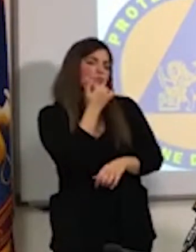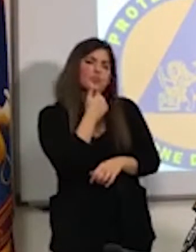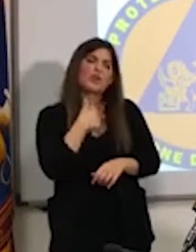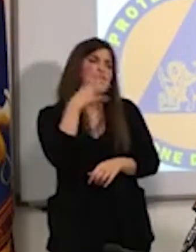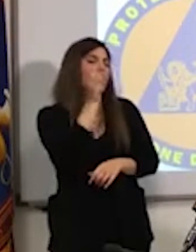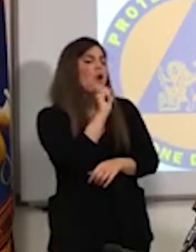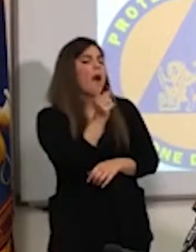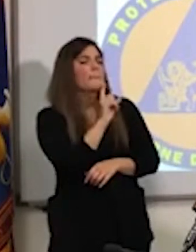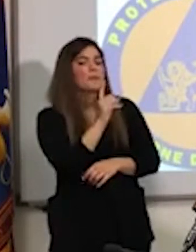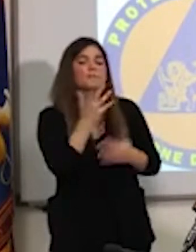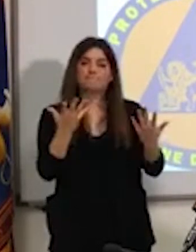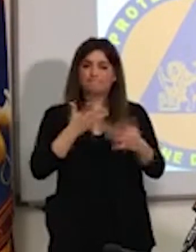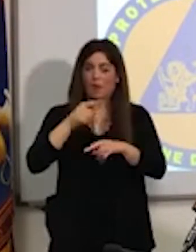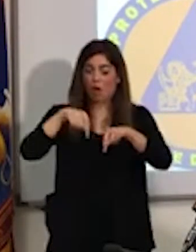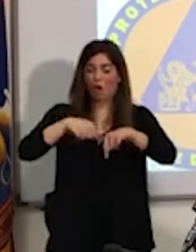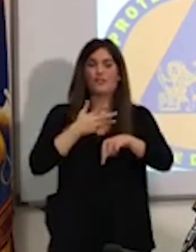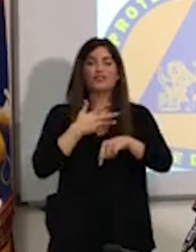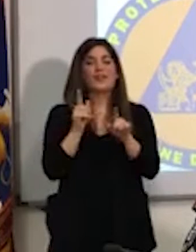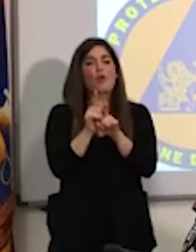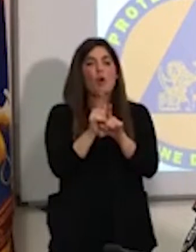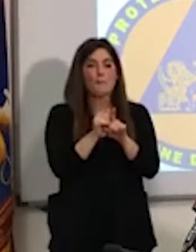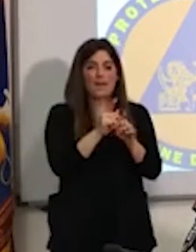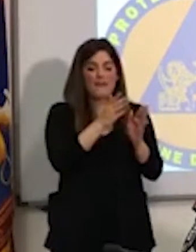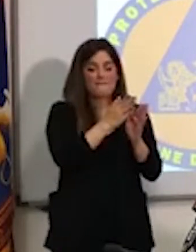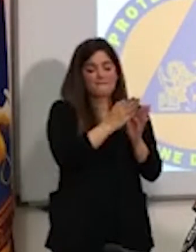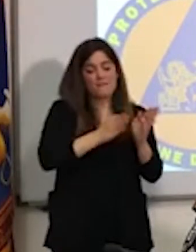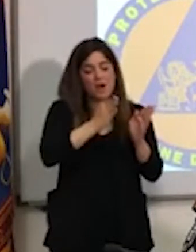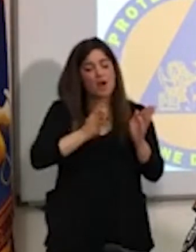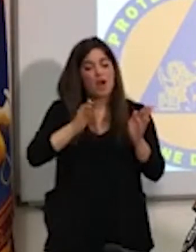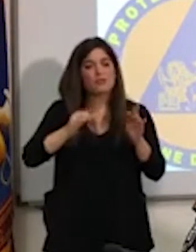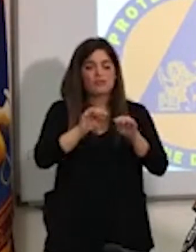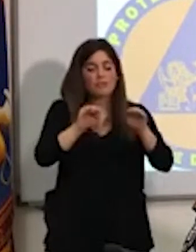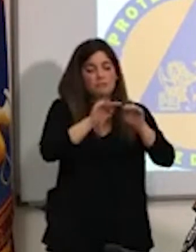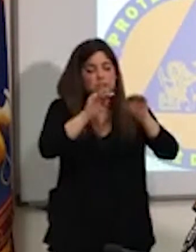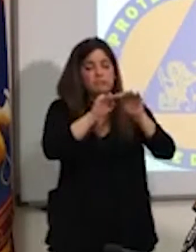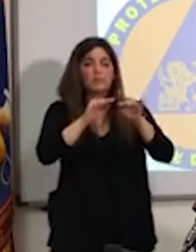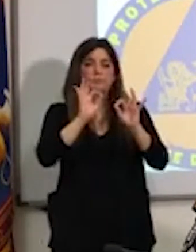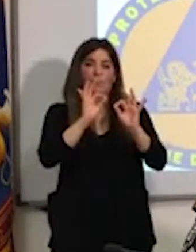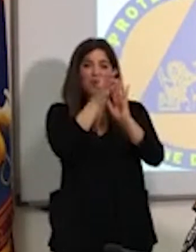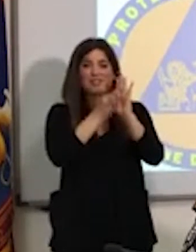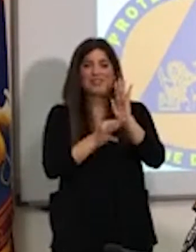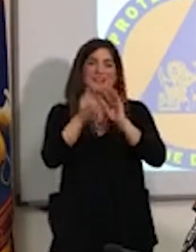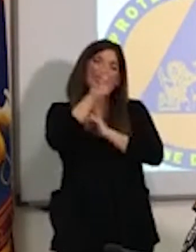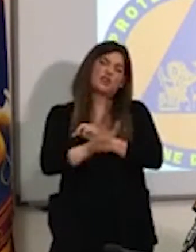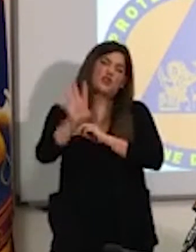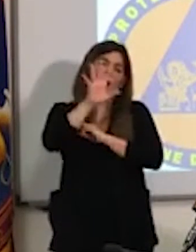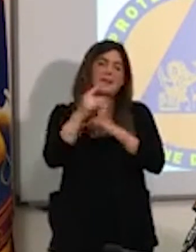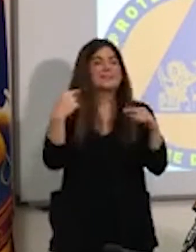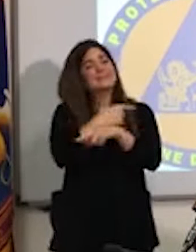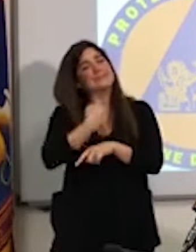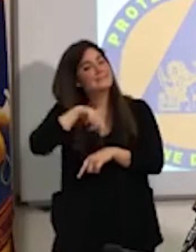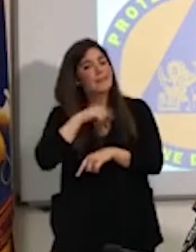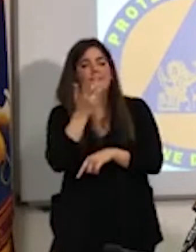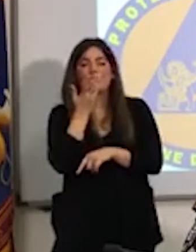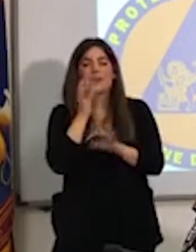ricoveri. Stabile il dato delle terapie intensive, ma preoccupa il numero dei ricoveri a quota 600 in regione. La curva cresce, ma in maniera meno